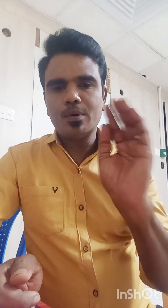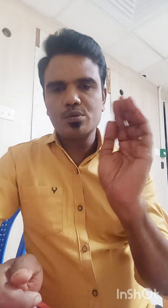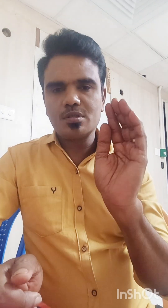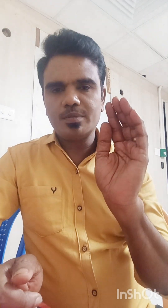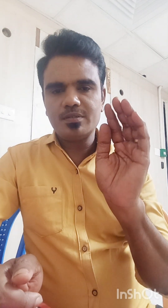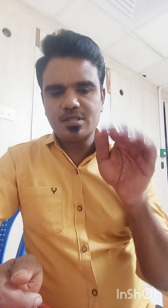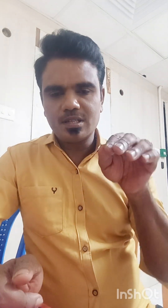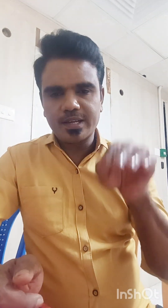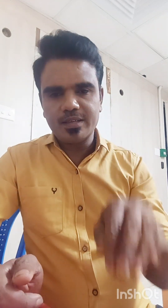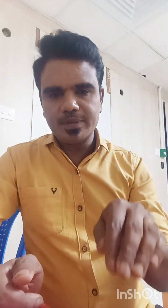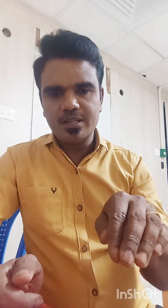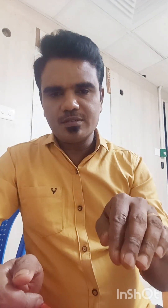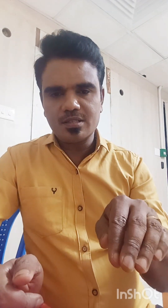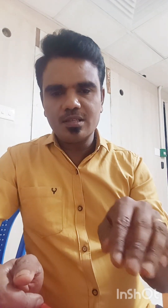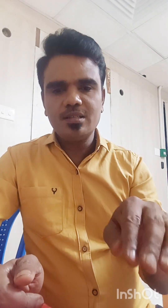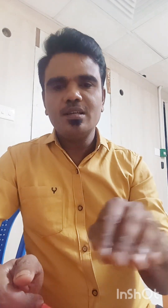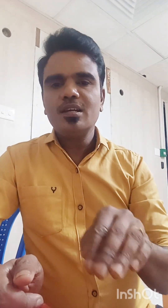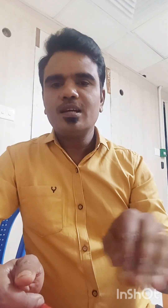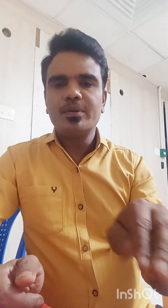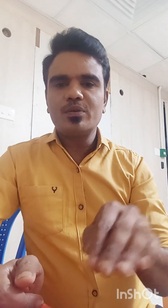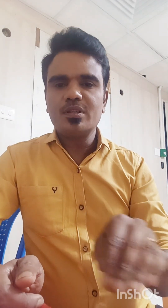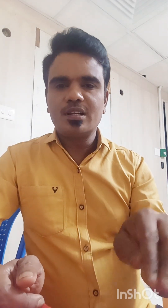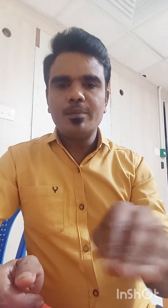இப்படி வச்சுட்டு இந்த கையை இப்படி கீழே வச்சுட்டேன், இப்படி கொண்டு வந்தீங்கன்னா மவுஸ்.